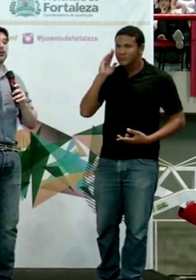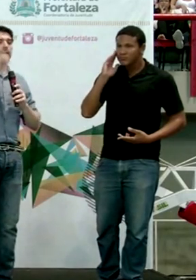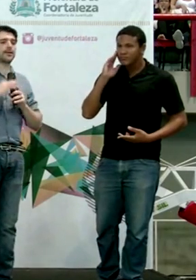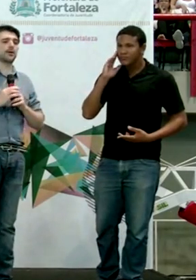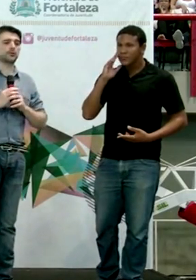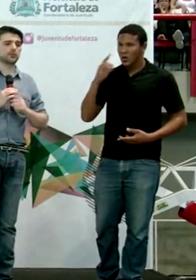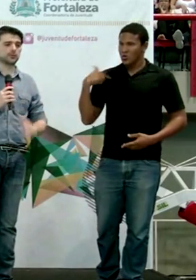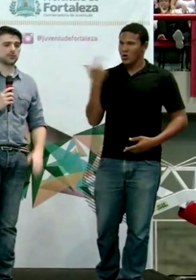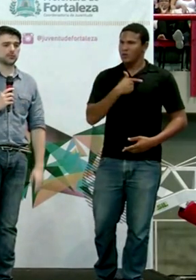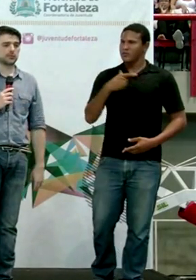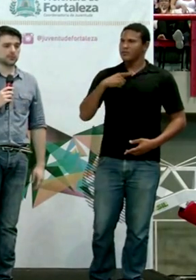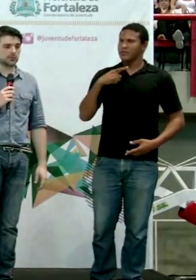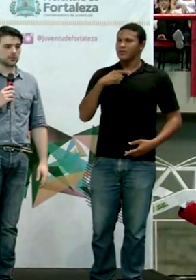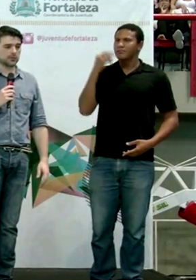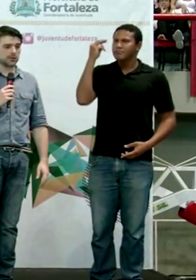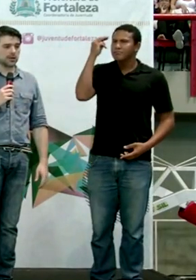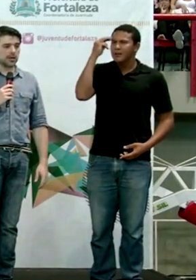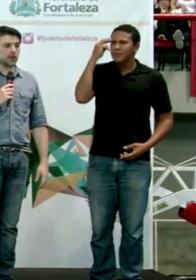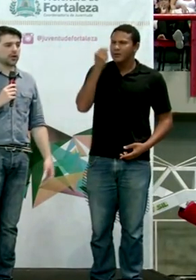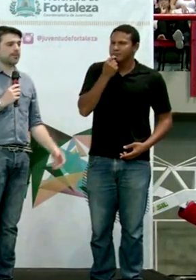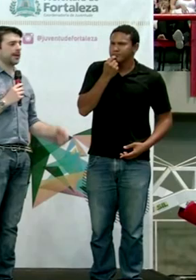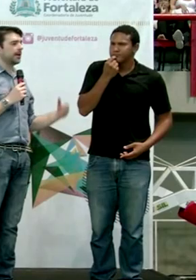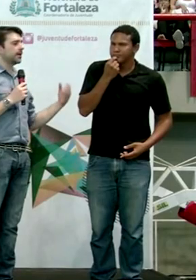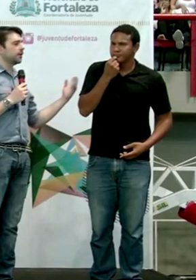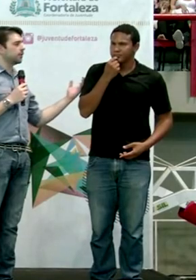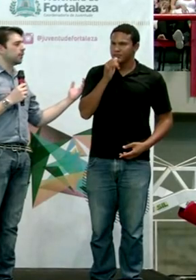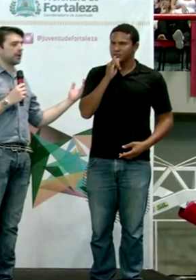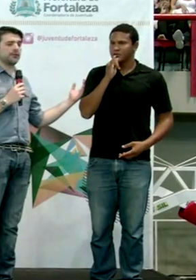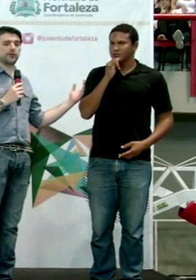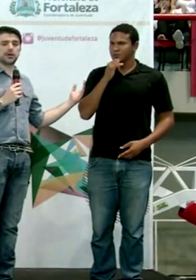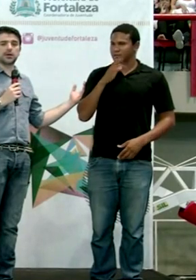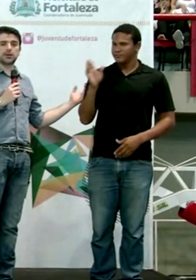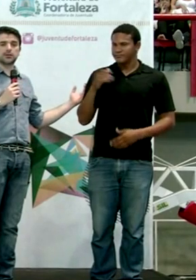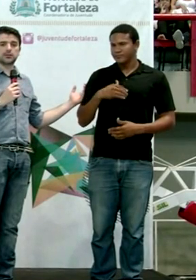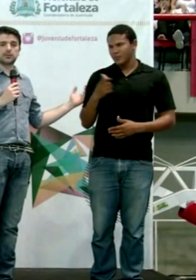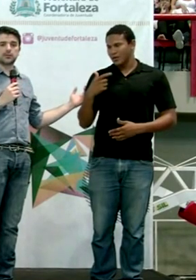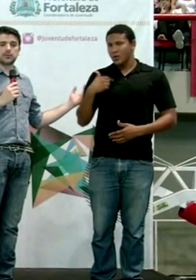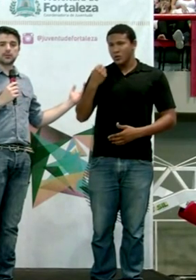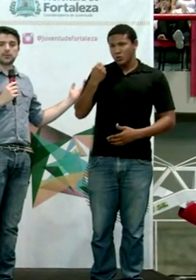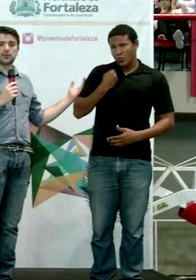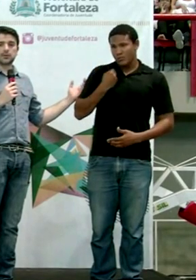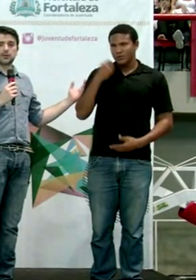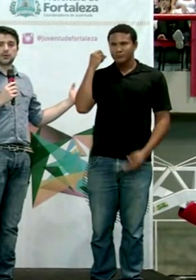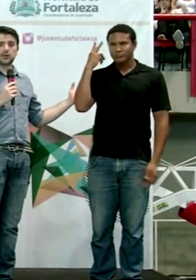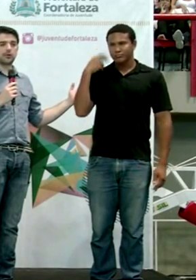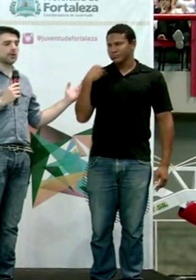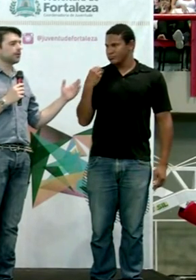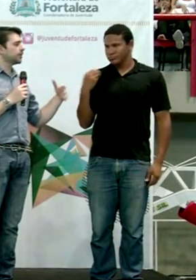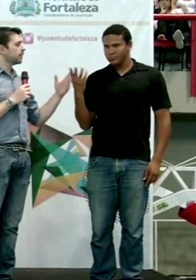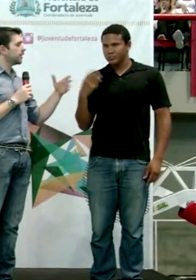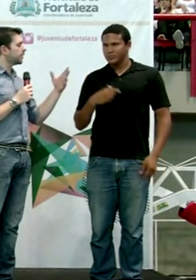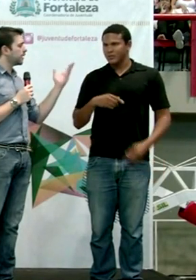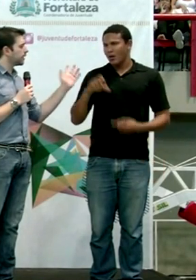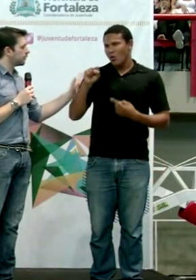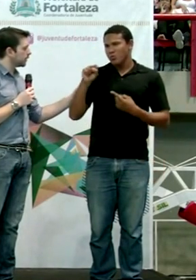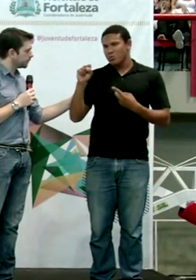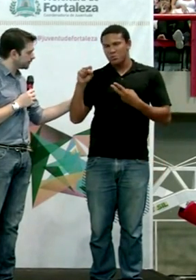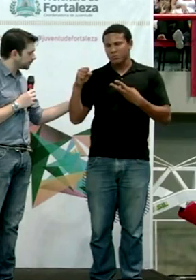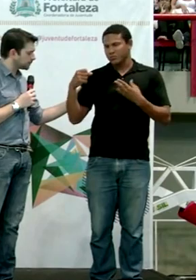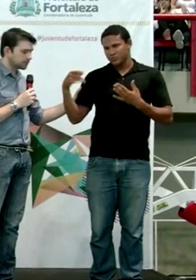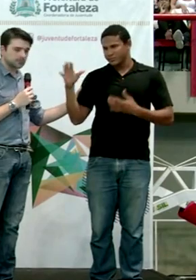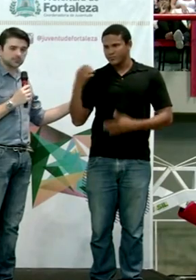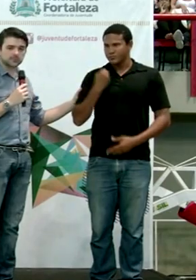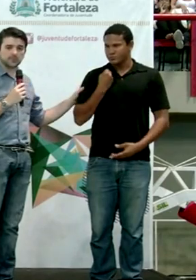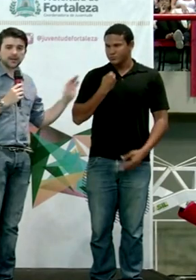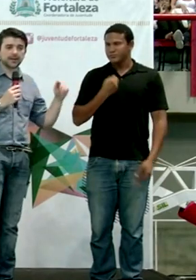de curto prazo. Eu chego com a minha filha e ligo meu telefone aqui. Oi, oi, não sei o que, não sei o que, não sei o